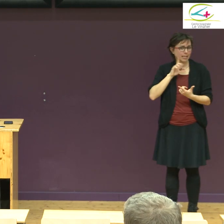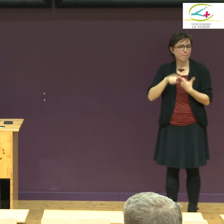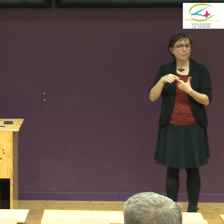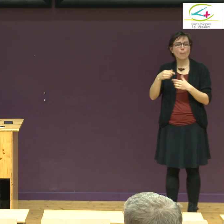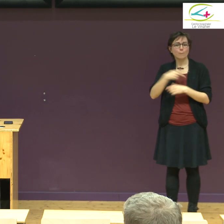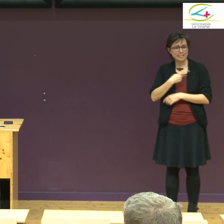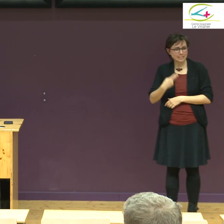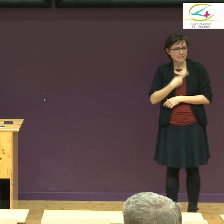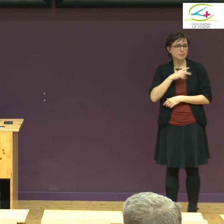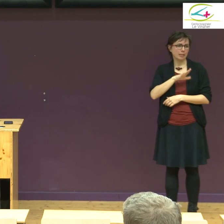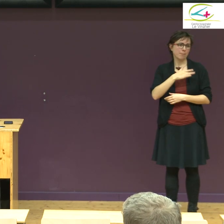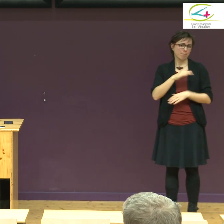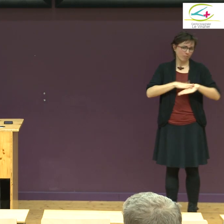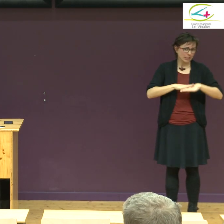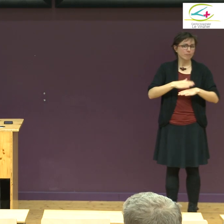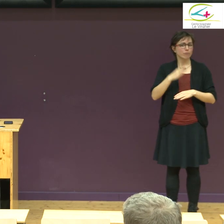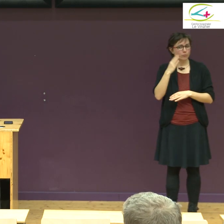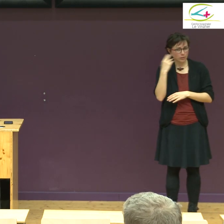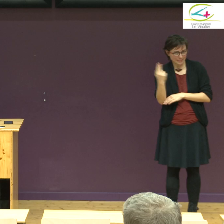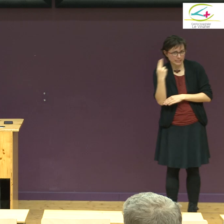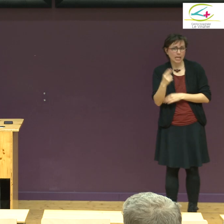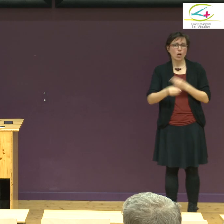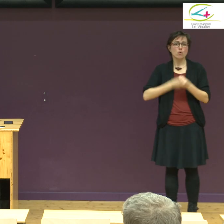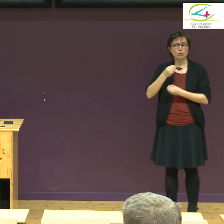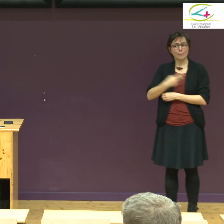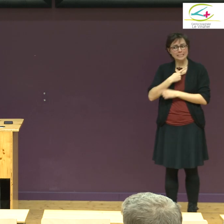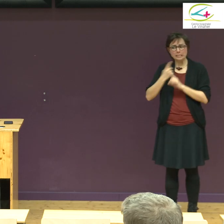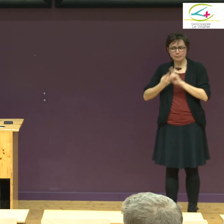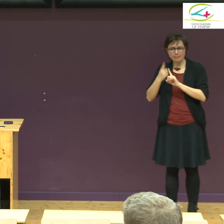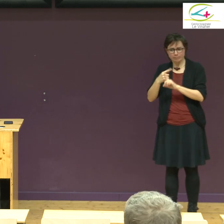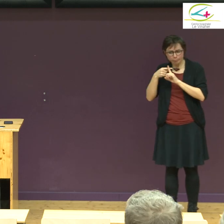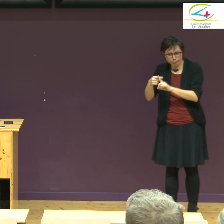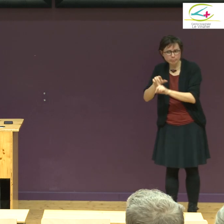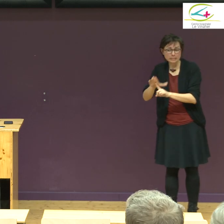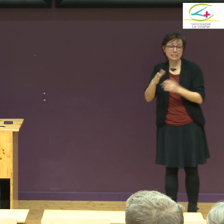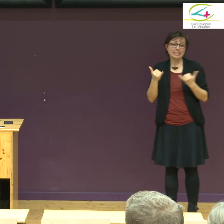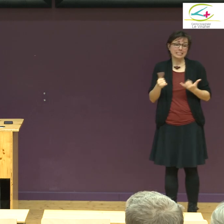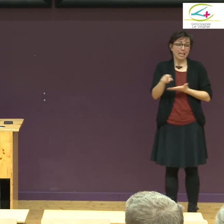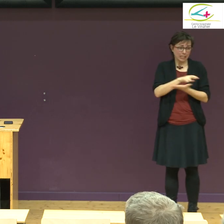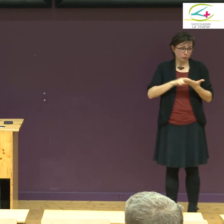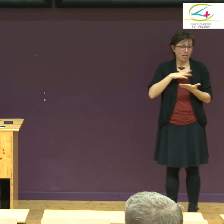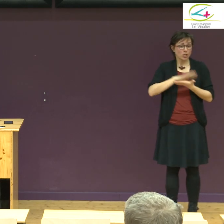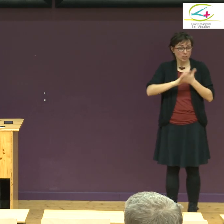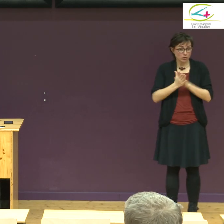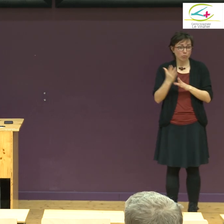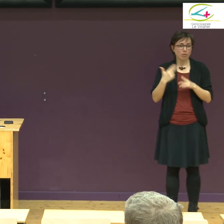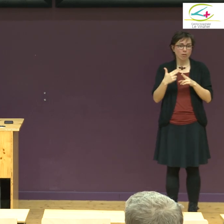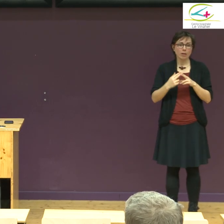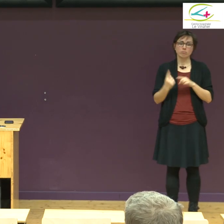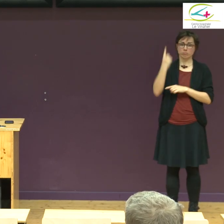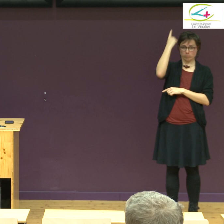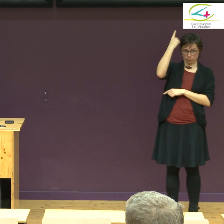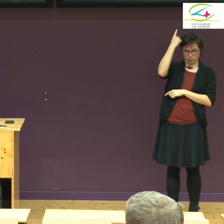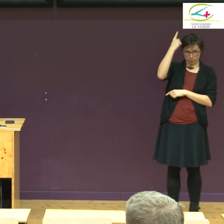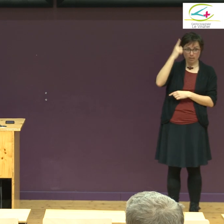il y a des associations dédiées, elles sont dans la salle aussi. Par exemple, en France, maintenant, de plus en plus, en tout cas sur la région, une association qui s'appelle Altitude, qui